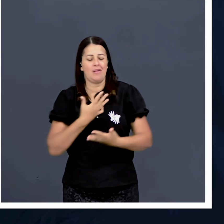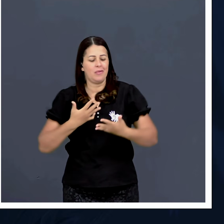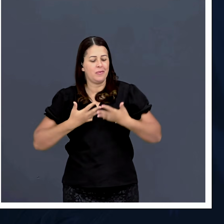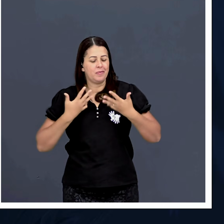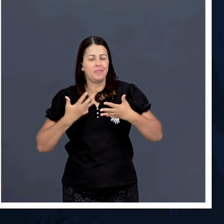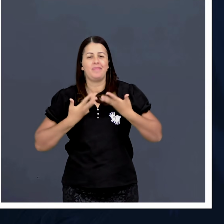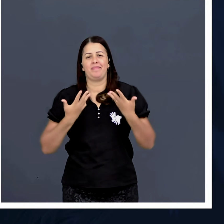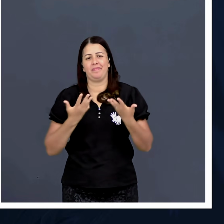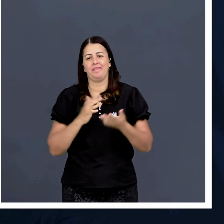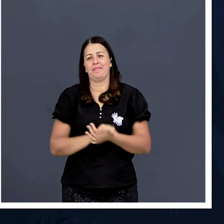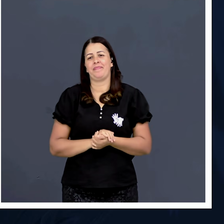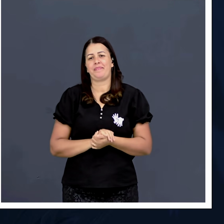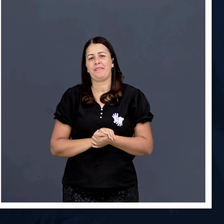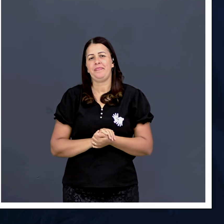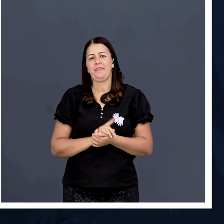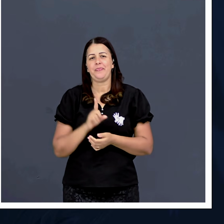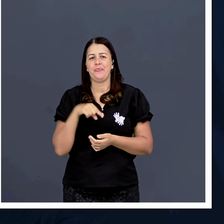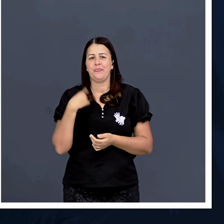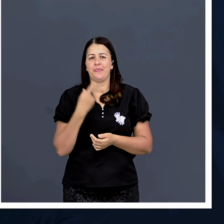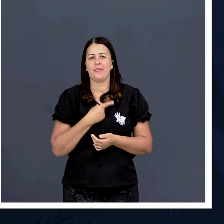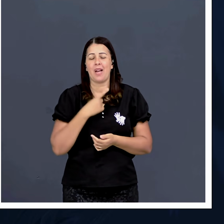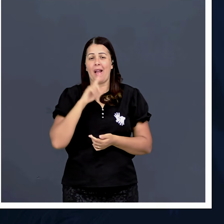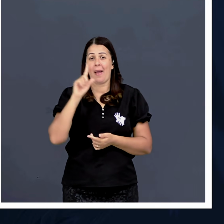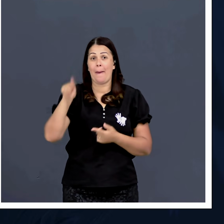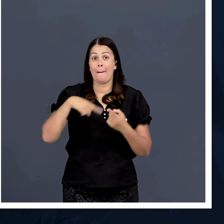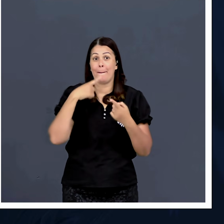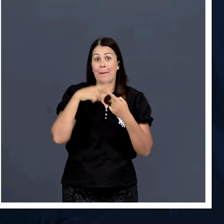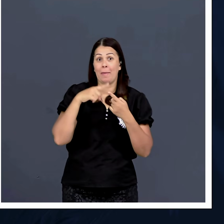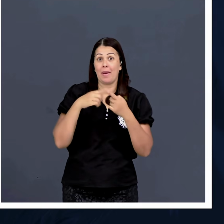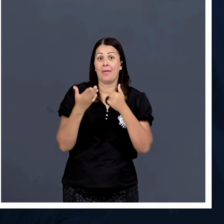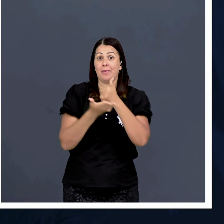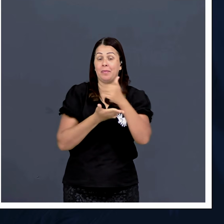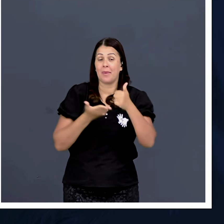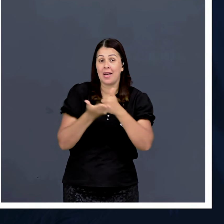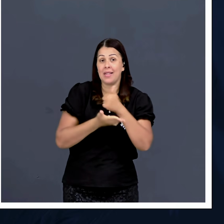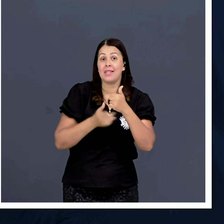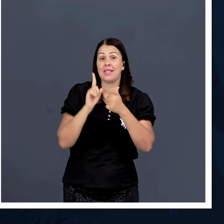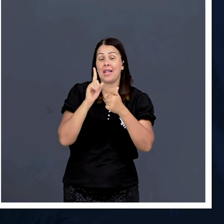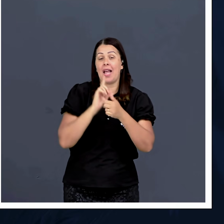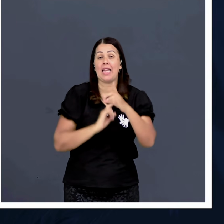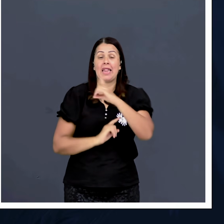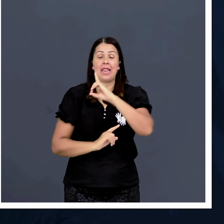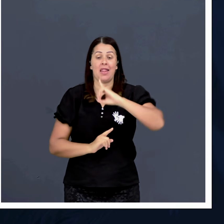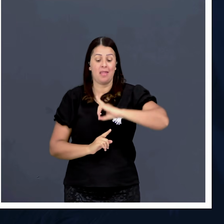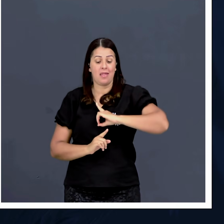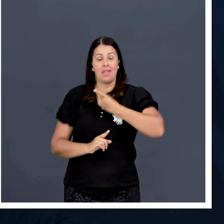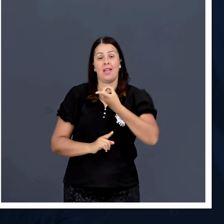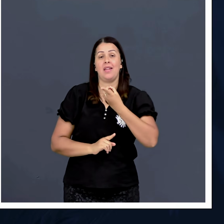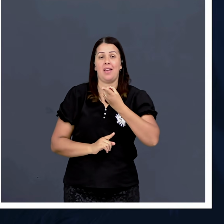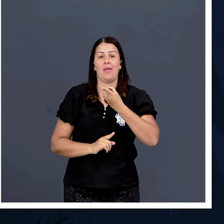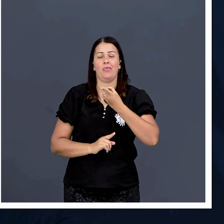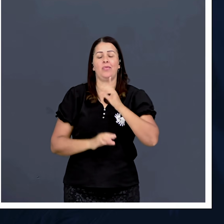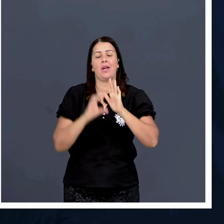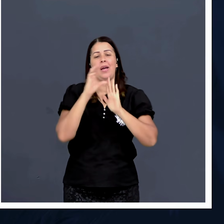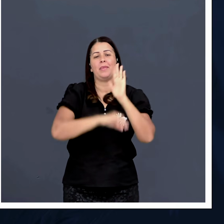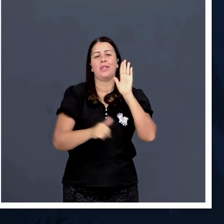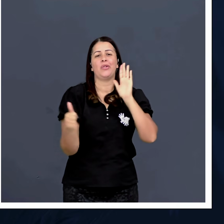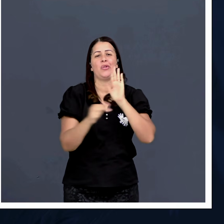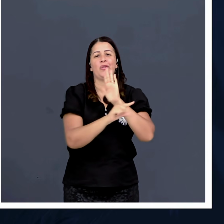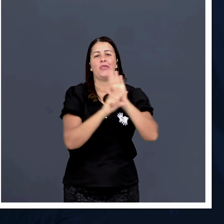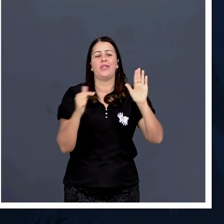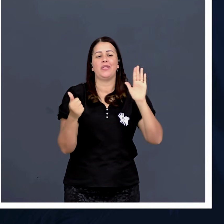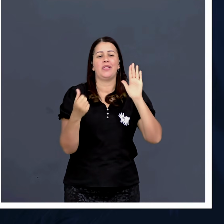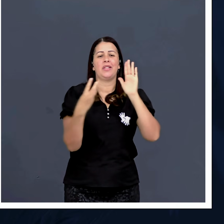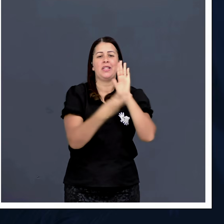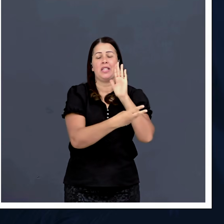alegria. O nosso primeiro pilar está em Daniel 11:32.